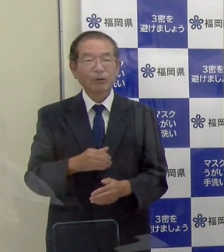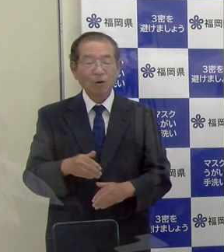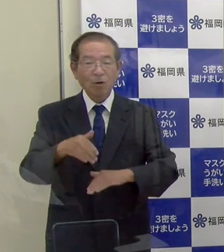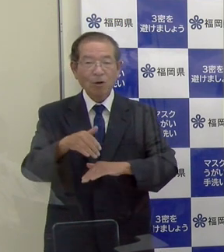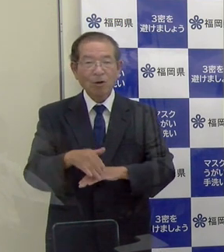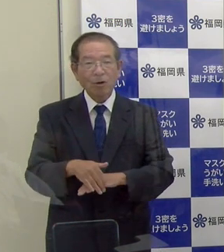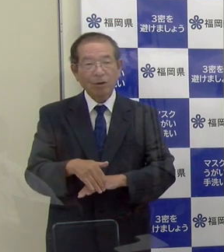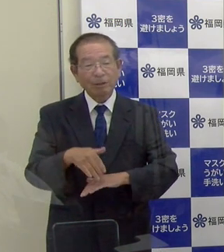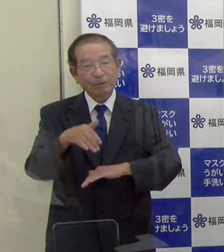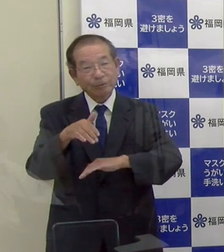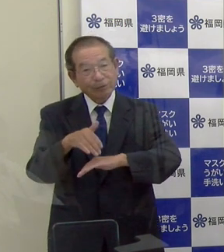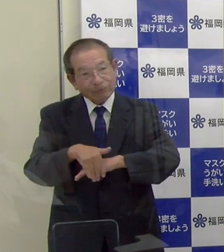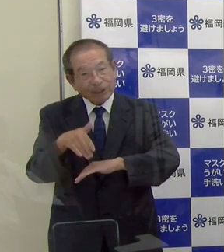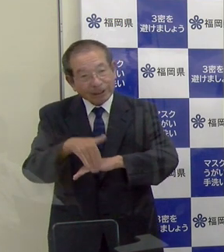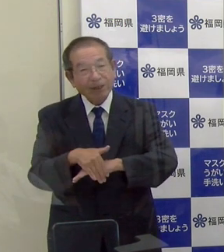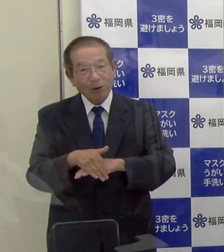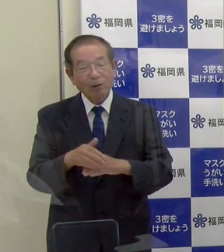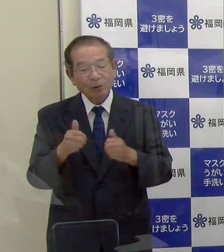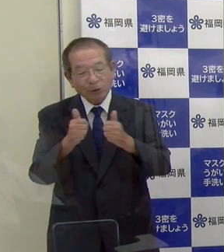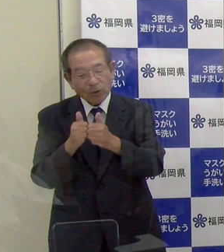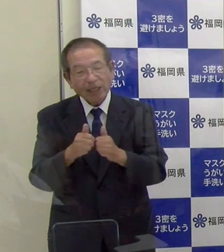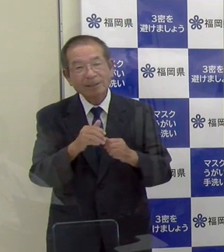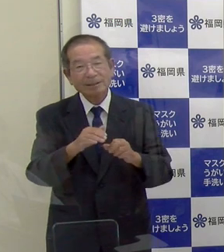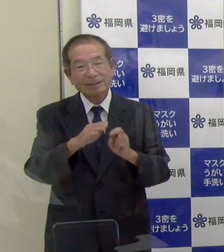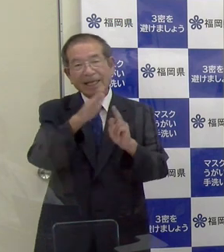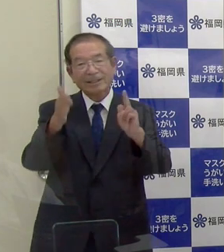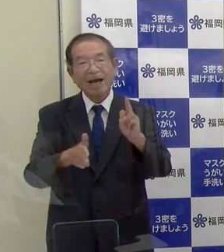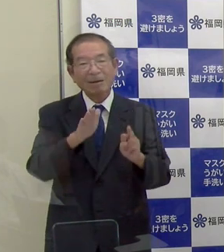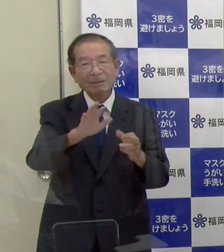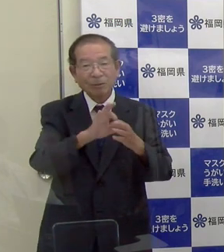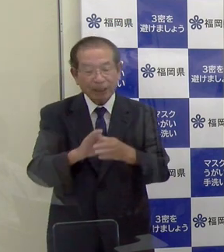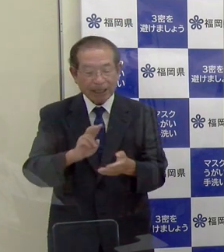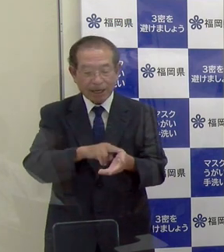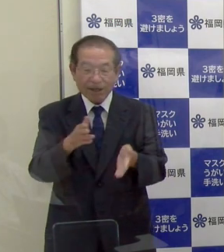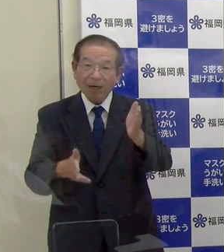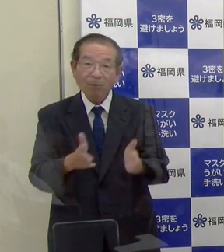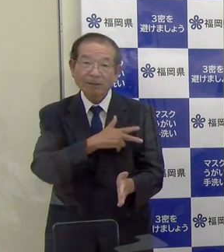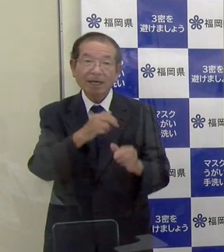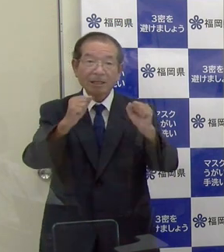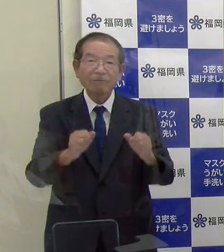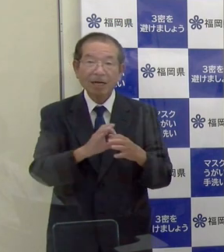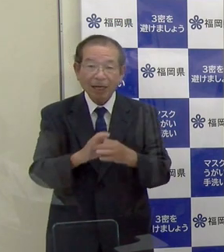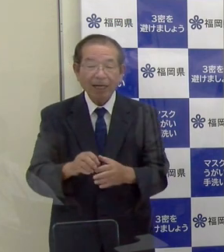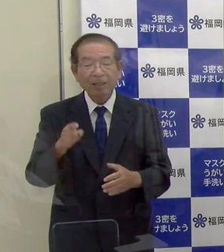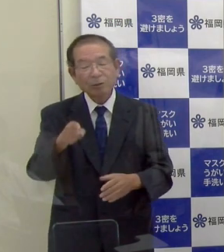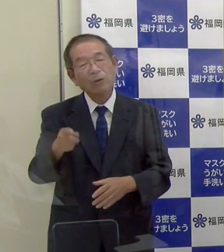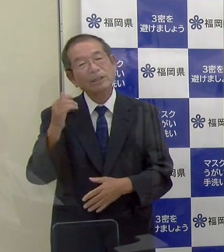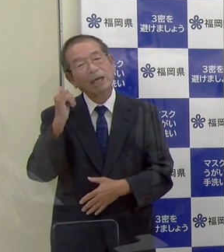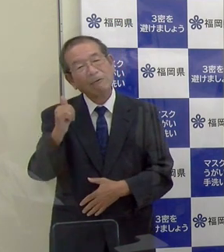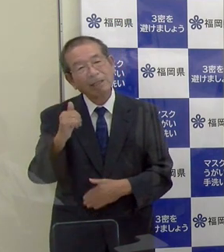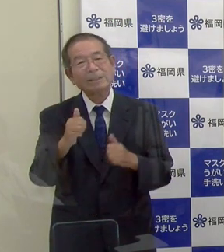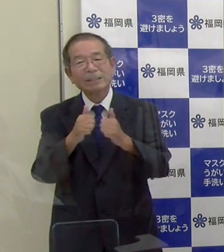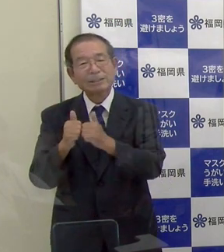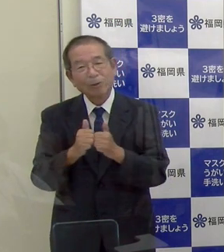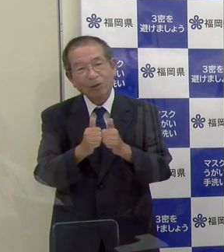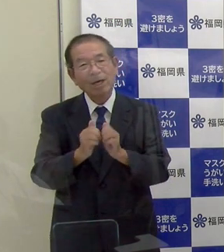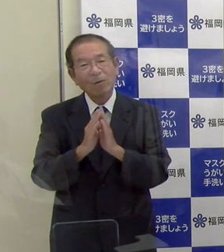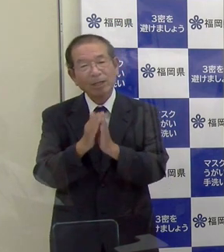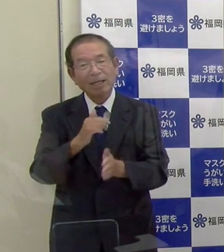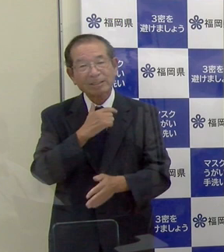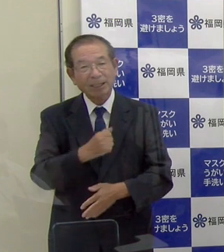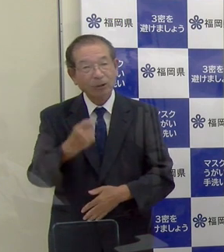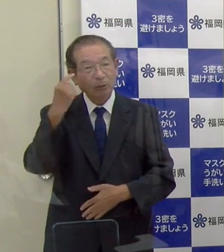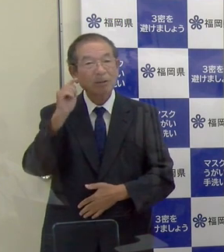ございますこちらでへ看護師が対応いたしますのでお電話の上ご相談をいただきたいと